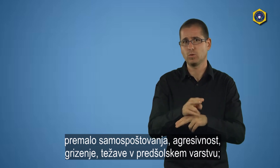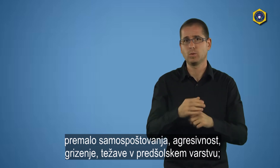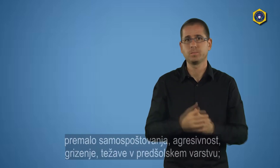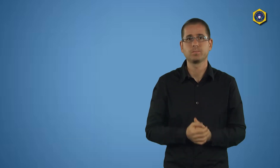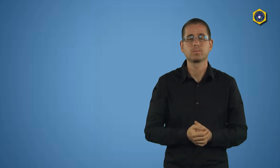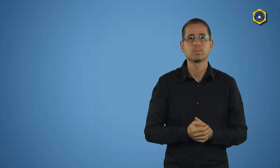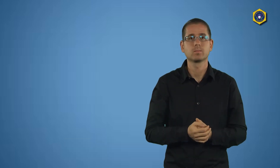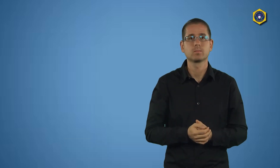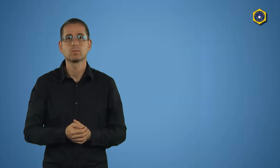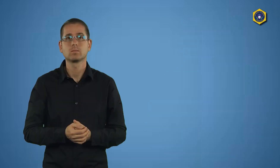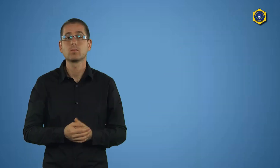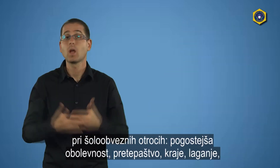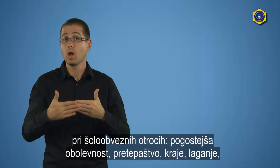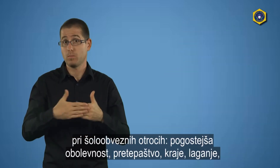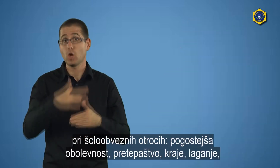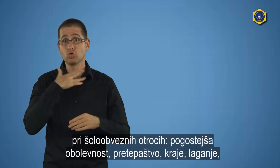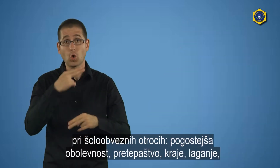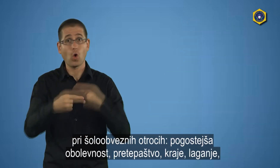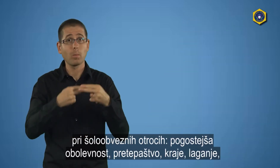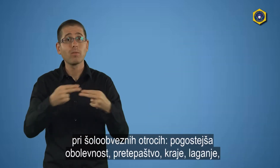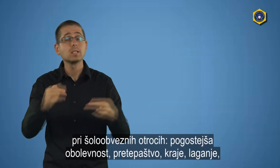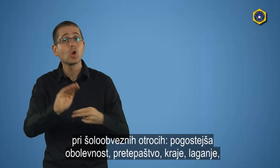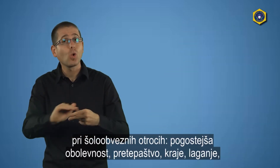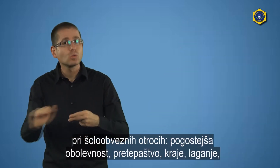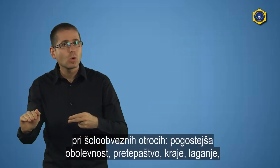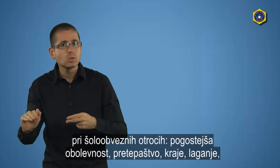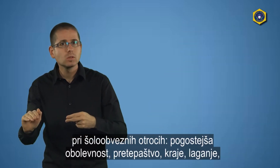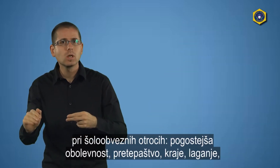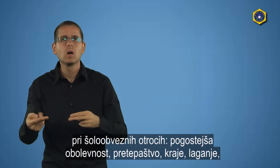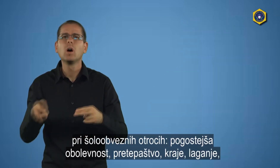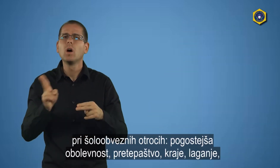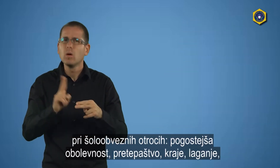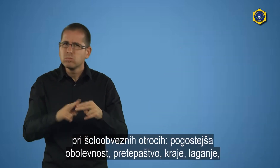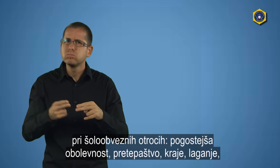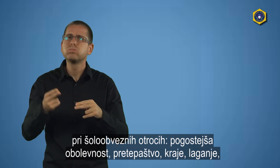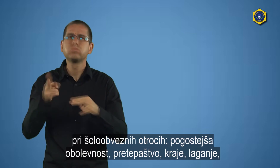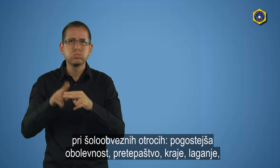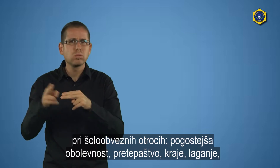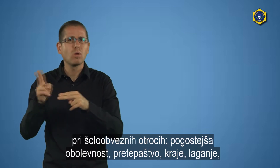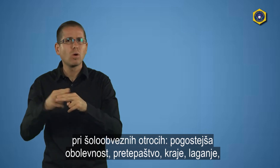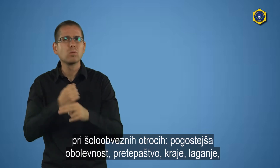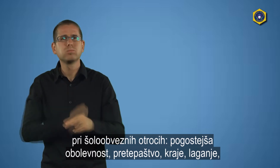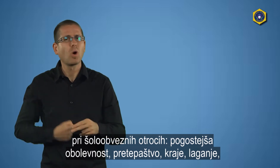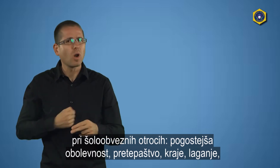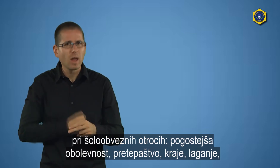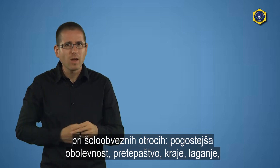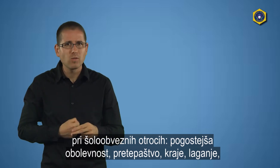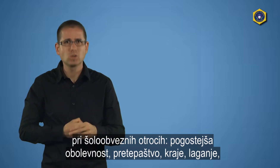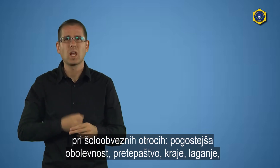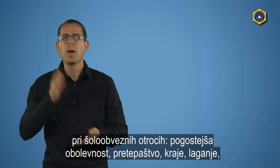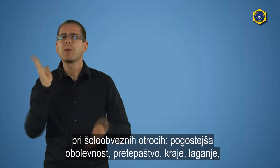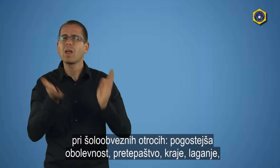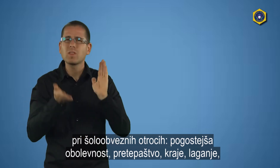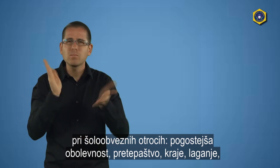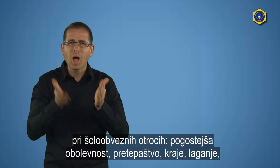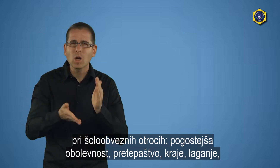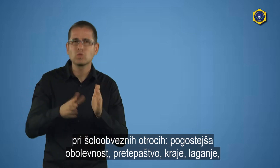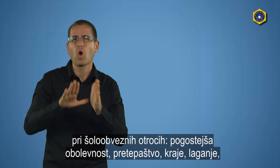varstvu. Pri šoloobveznih otrocih pogostejša obolevnost, pretepaštvo,